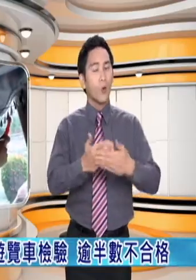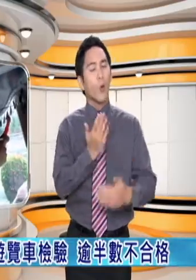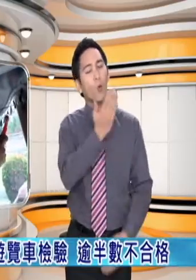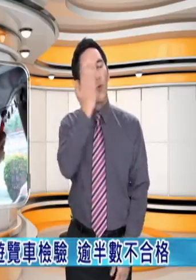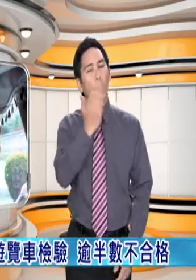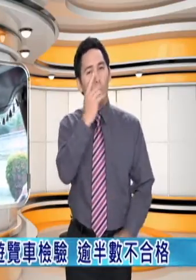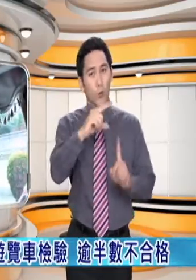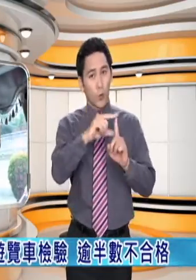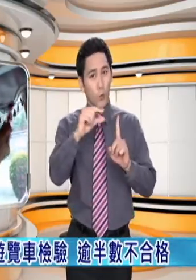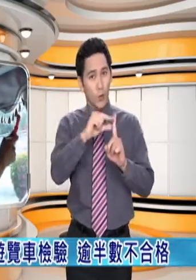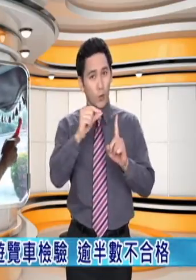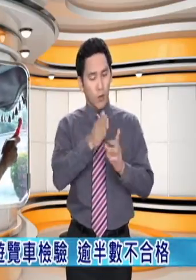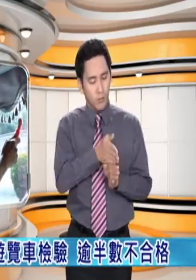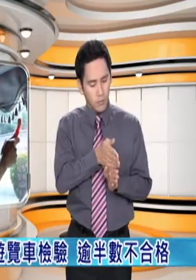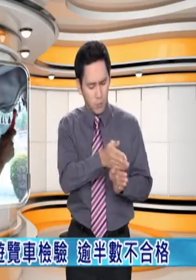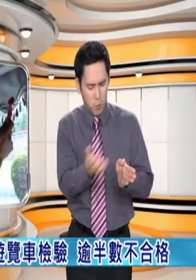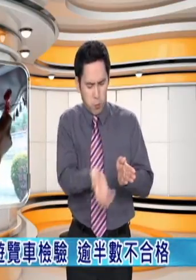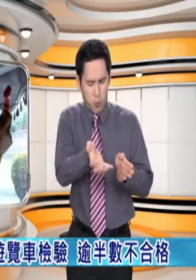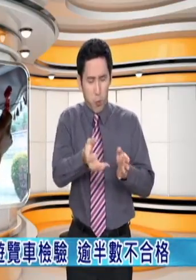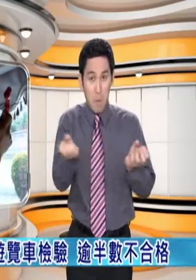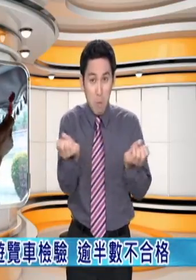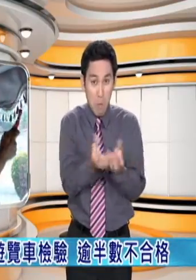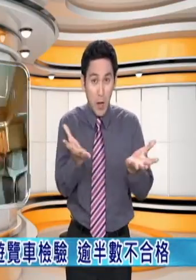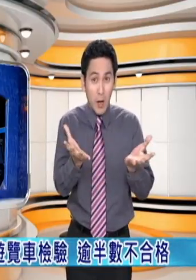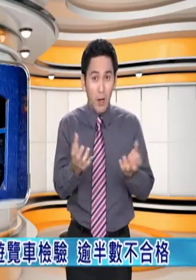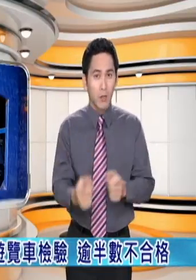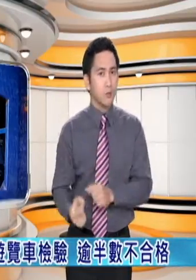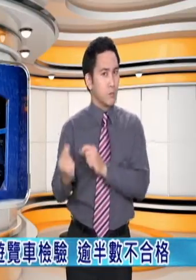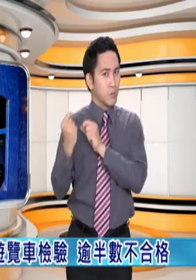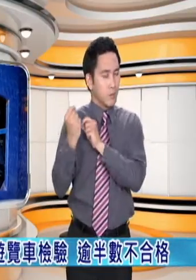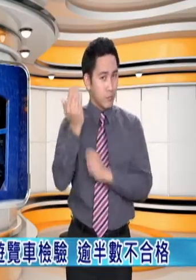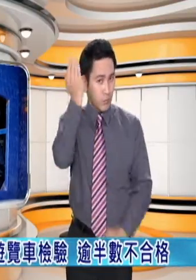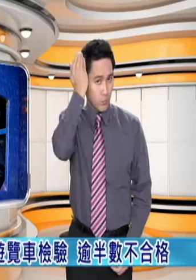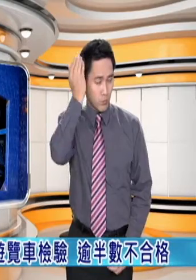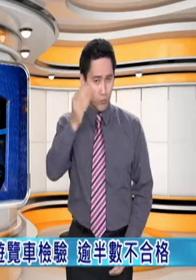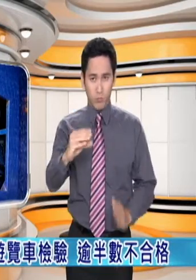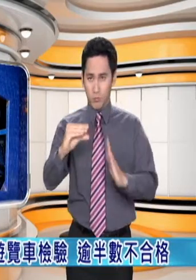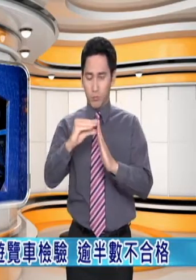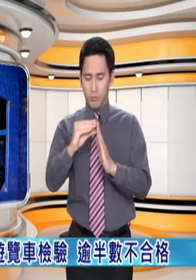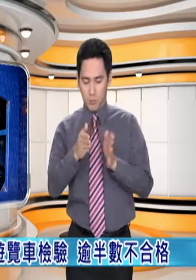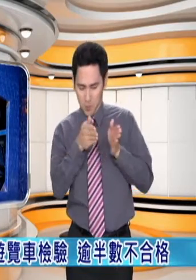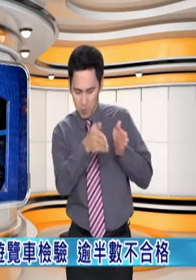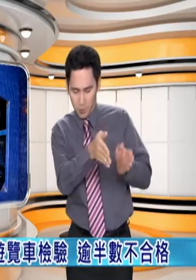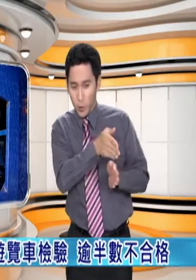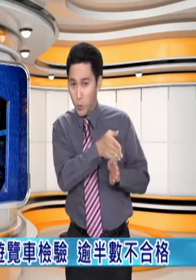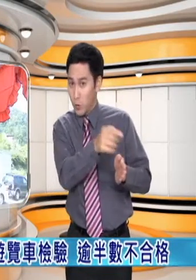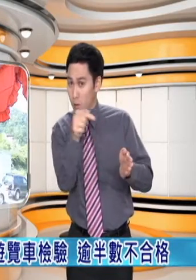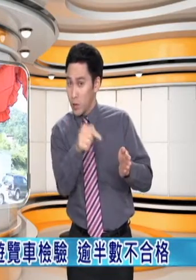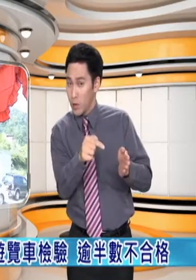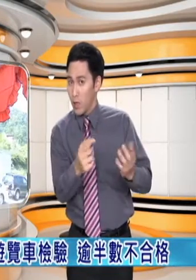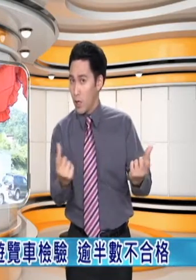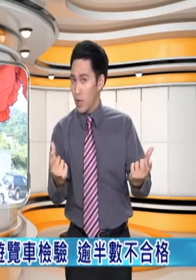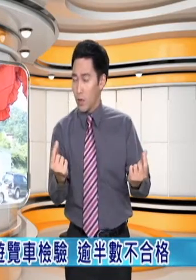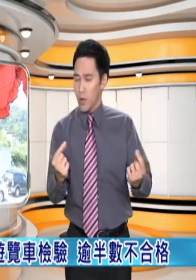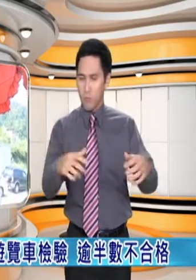陆客团火烧车意外，公路总局日前召回了20辆同款的游览车来进行检